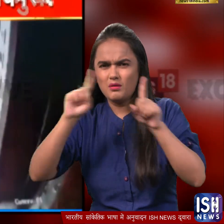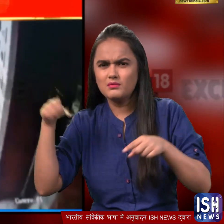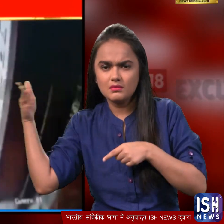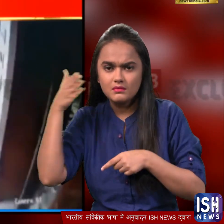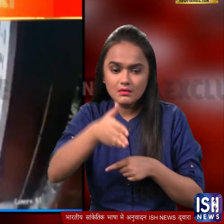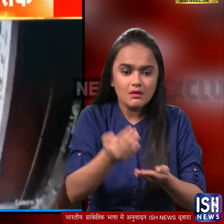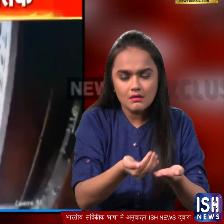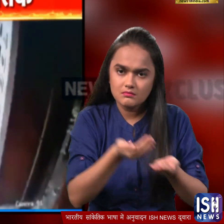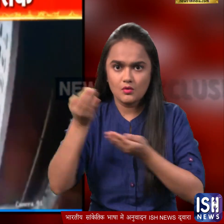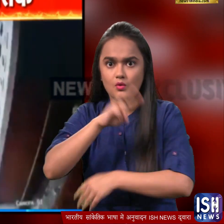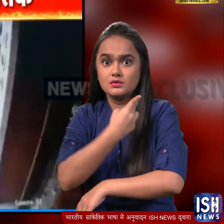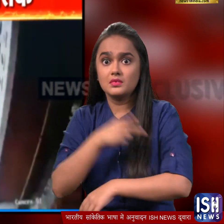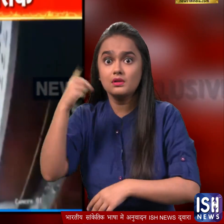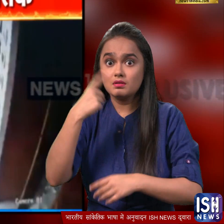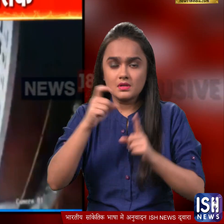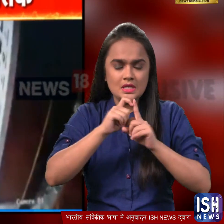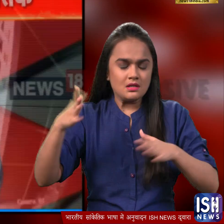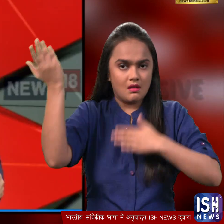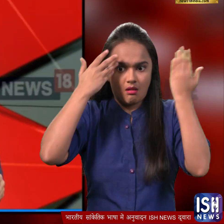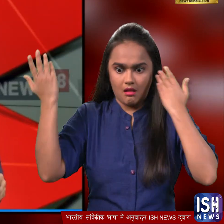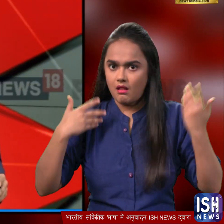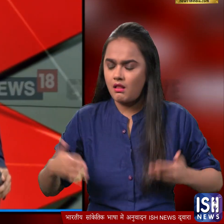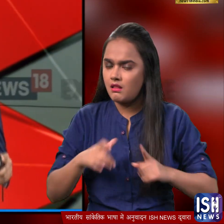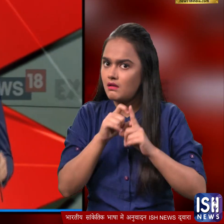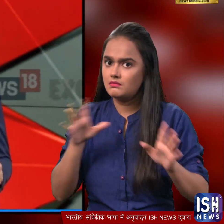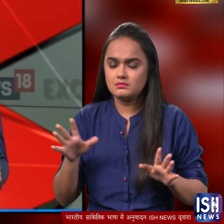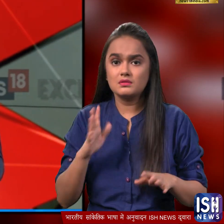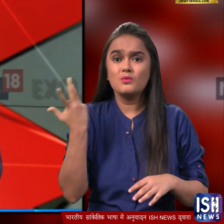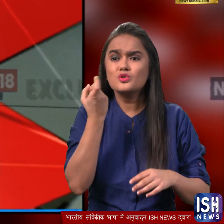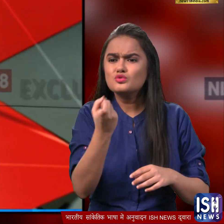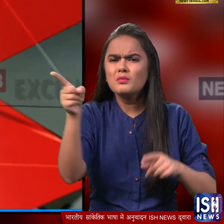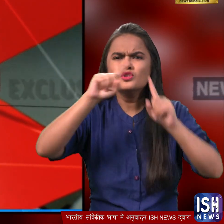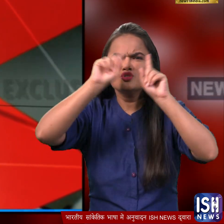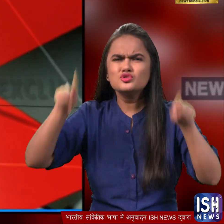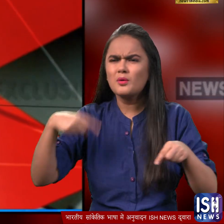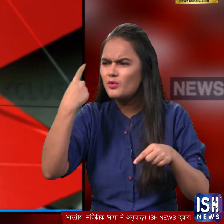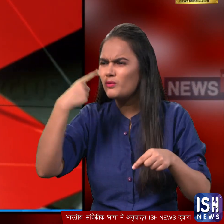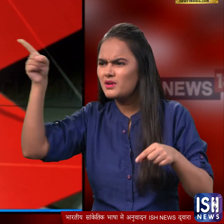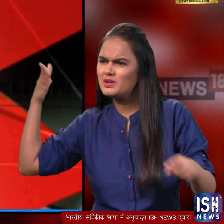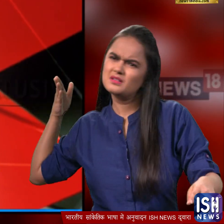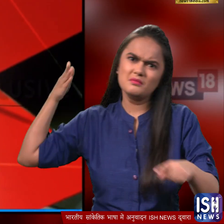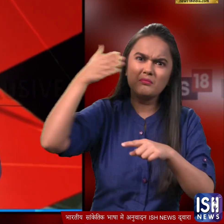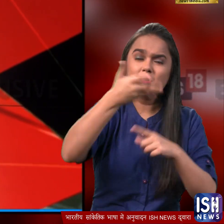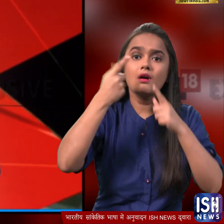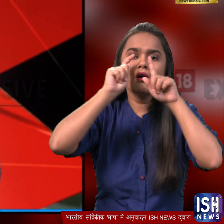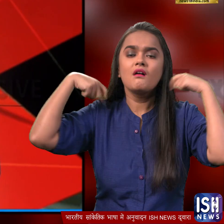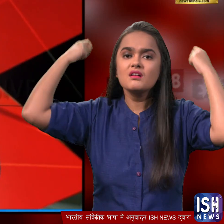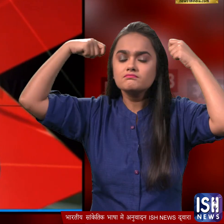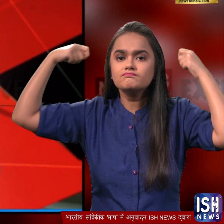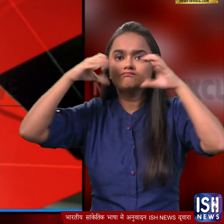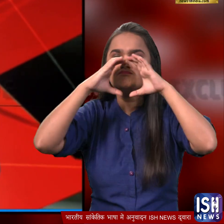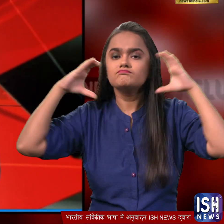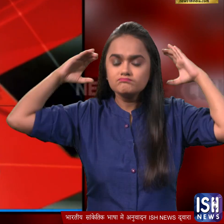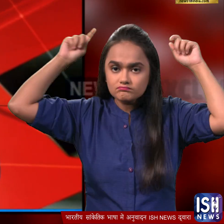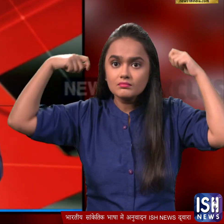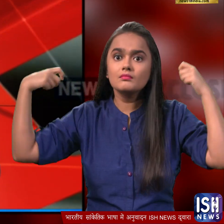बताया गया कि इस हमले में दुकानदार बुरी तरह जख्मी हो गया। सौभाग्य की बात है कि जोधपुर में दुकानदार पर हमला करने वालों ने मुंह पर कपड़ा बांध